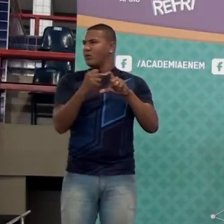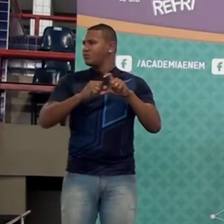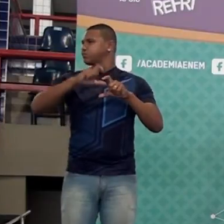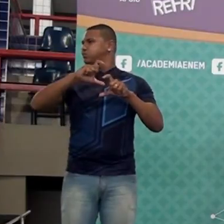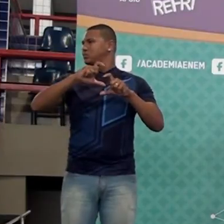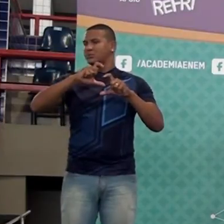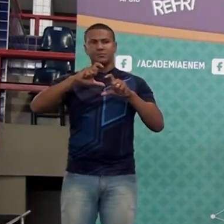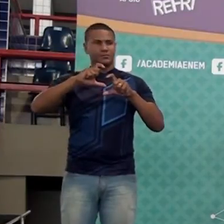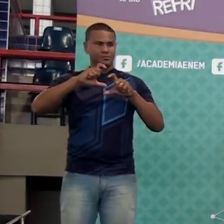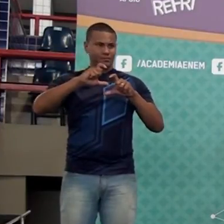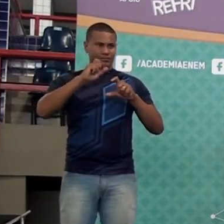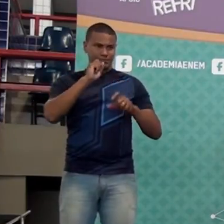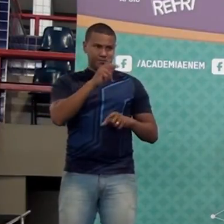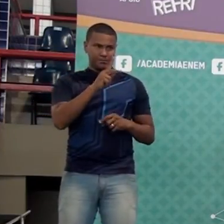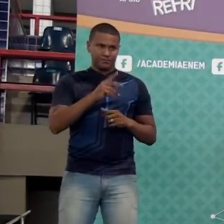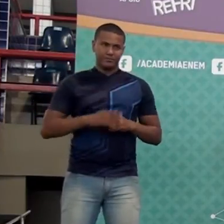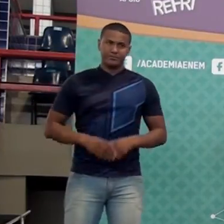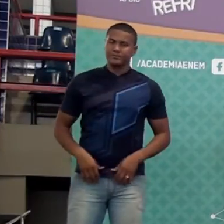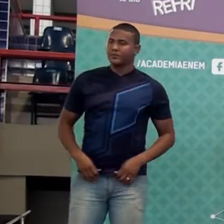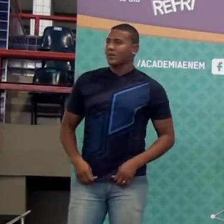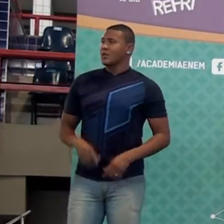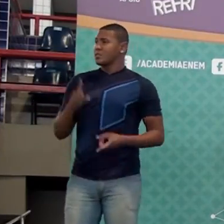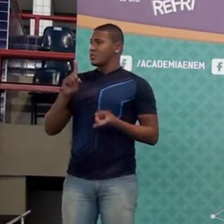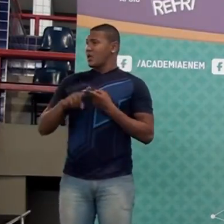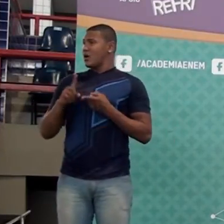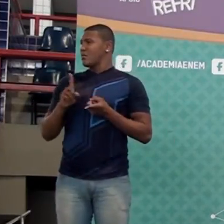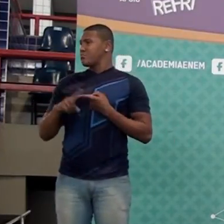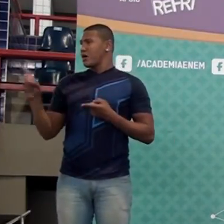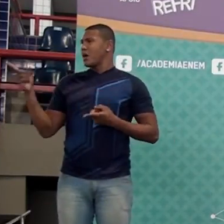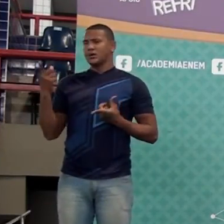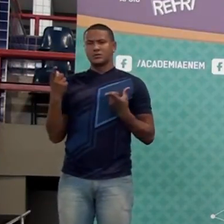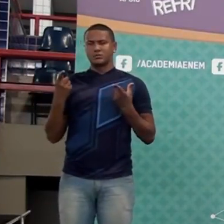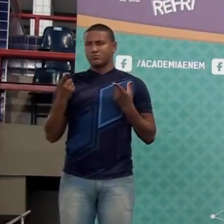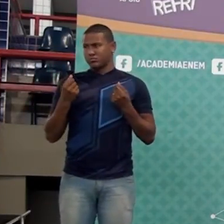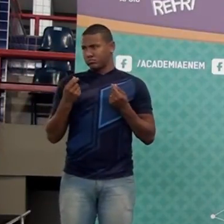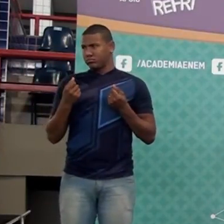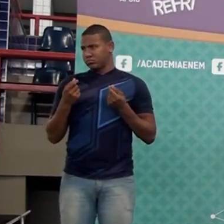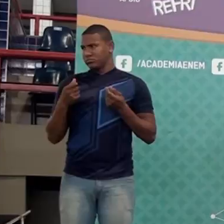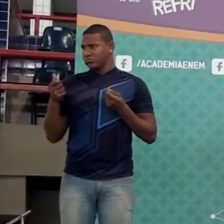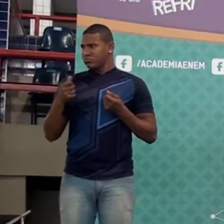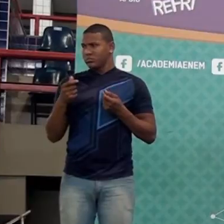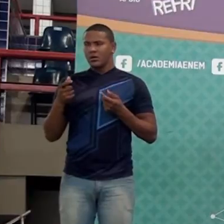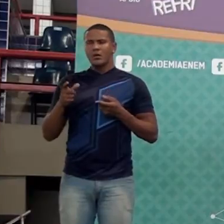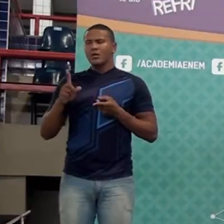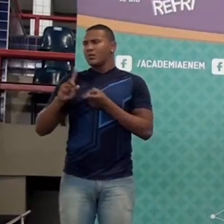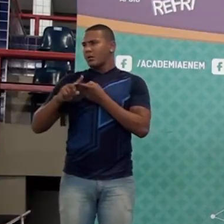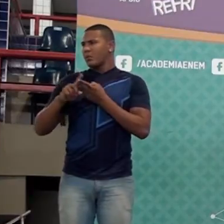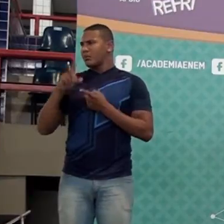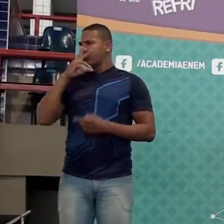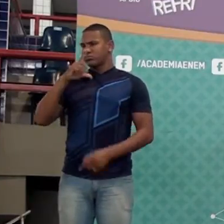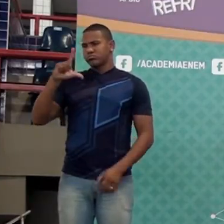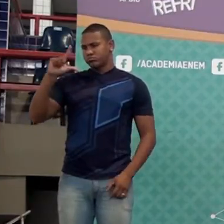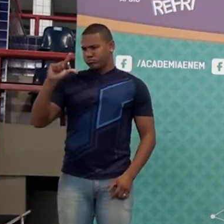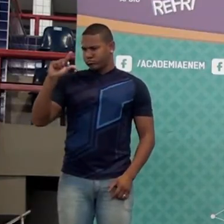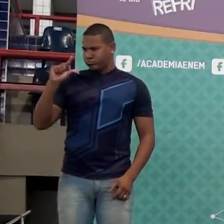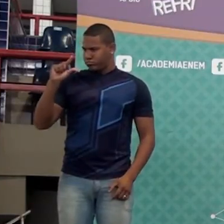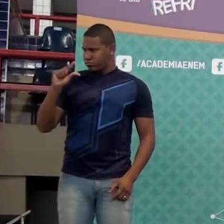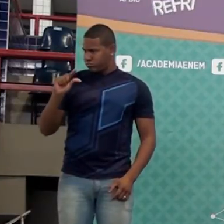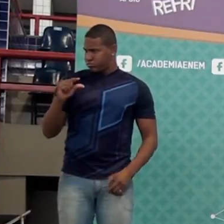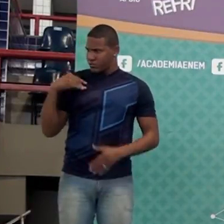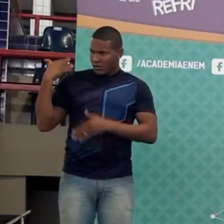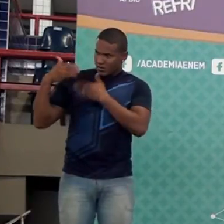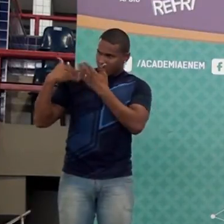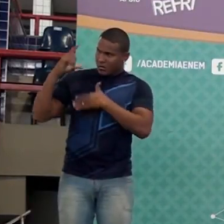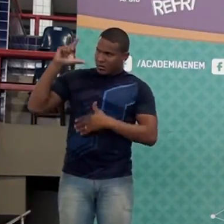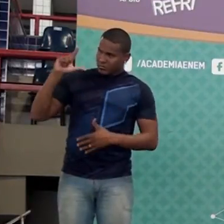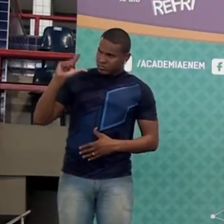solar, tá? O custo de instalação vem caindo nos últimos anos, mas a energia solar ainda é considerado caro,